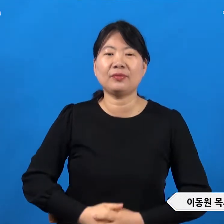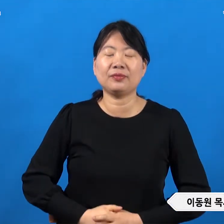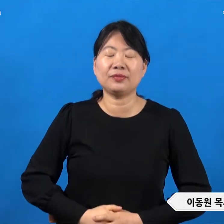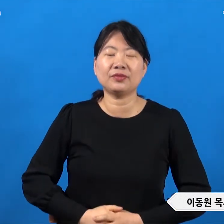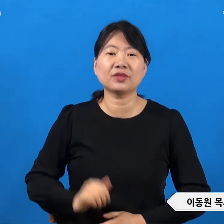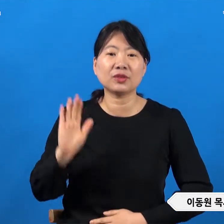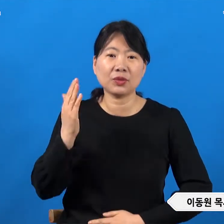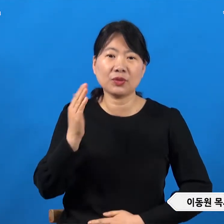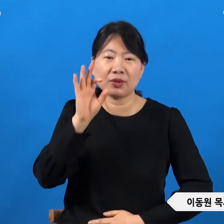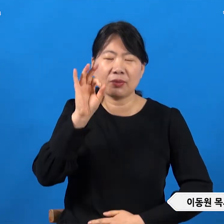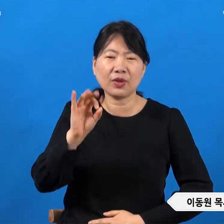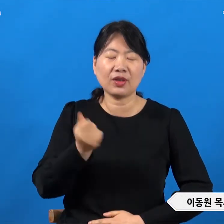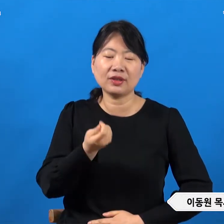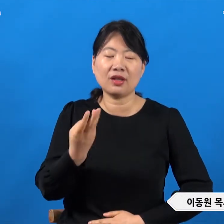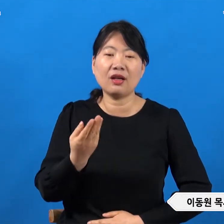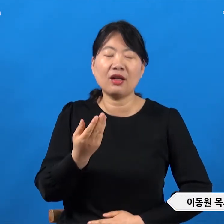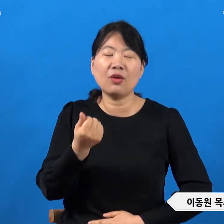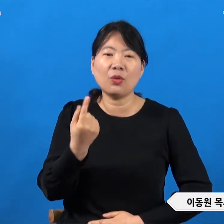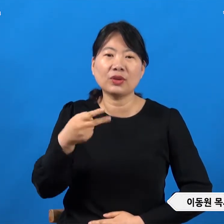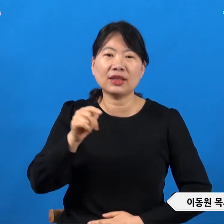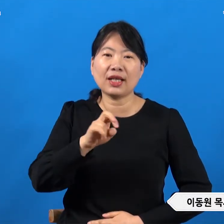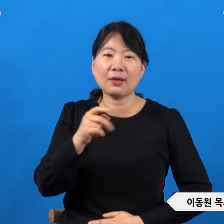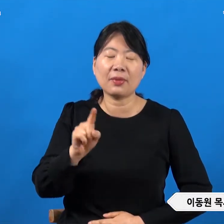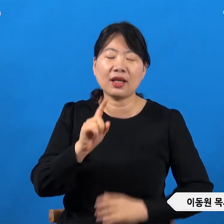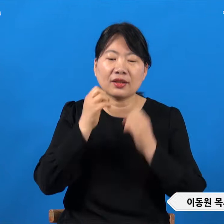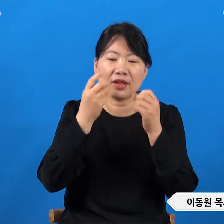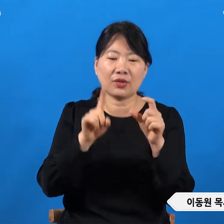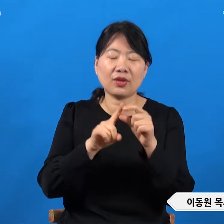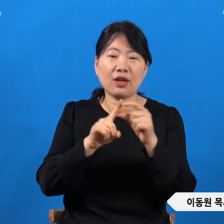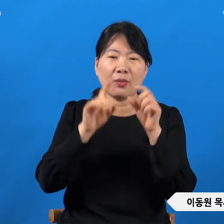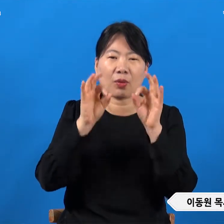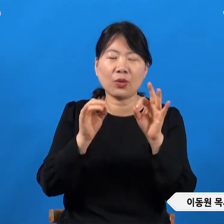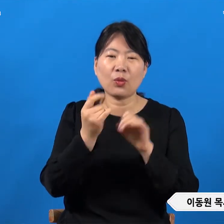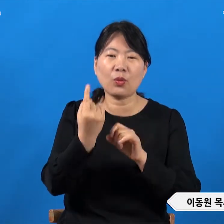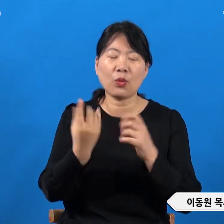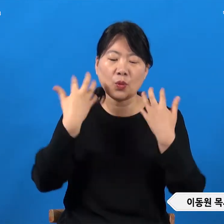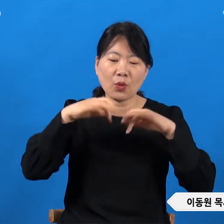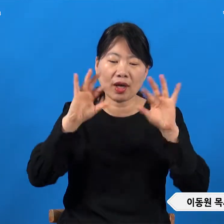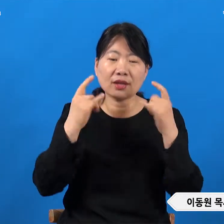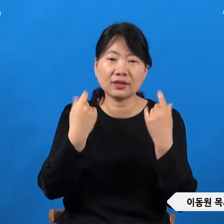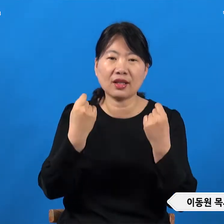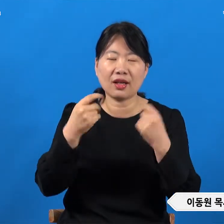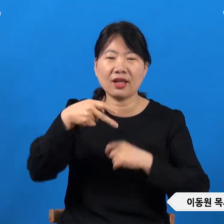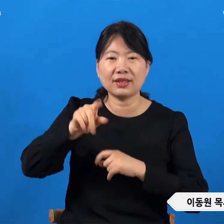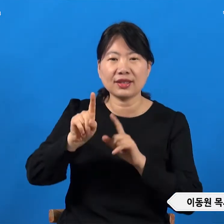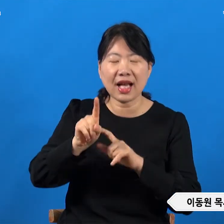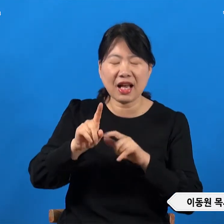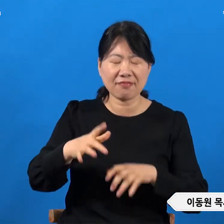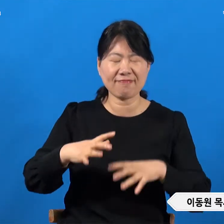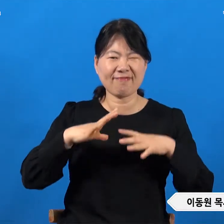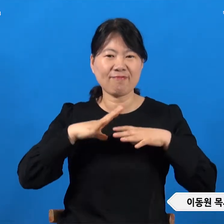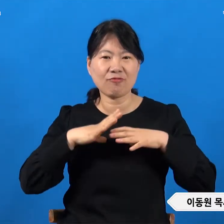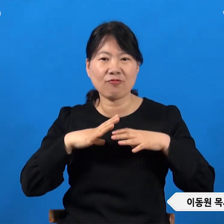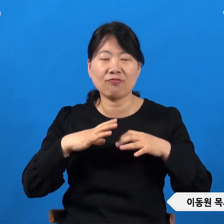있습니다. 요즘은 이 호사다마라는 말이 신조어로 호랑이처럼